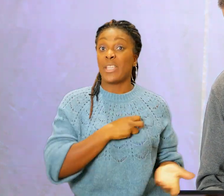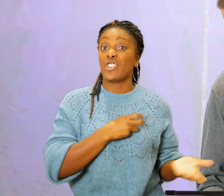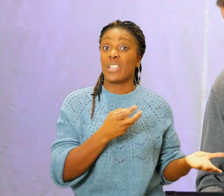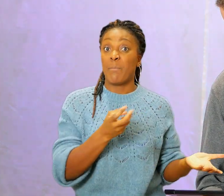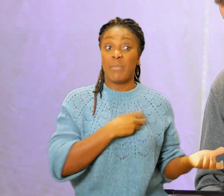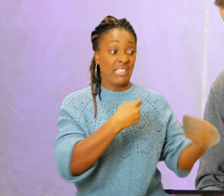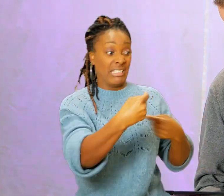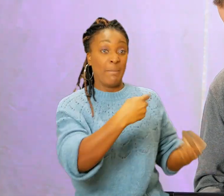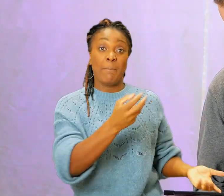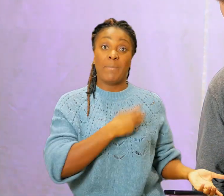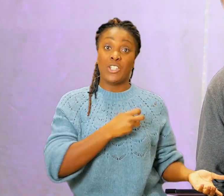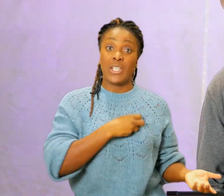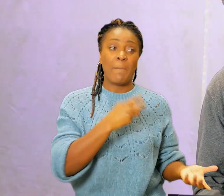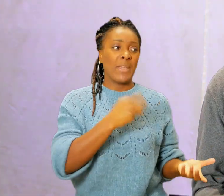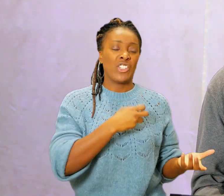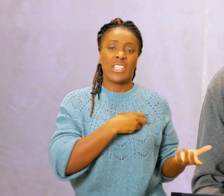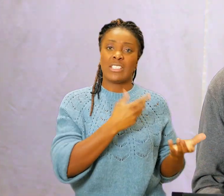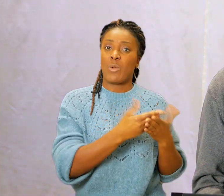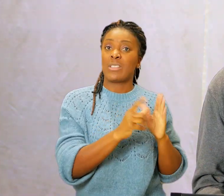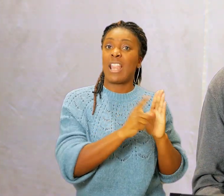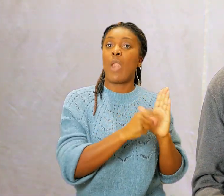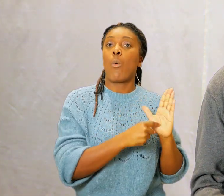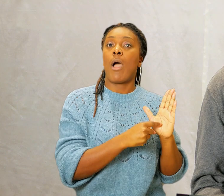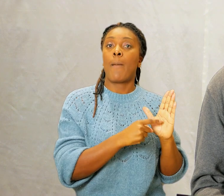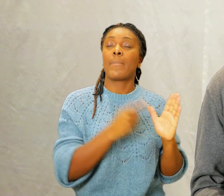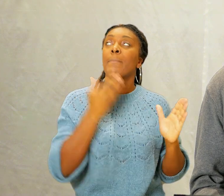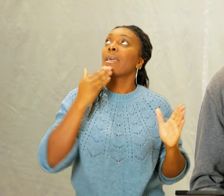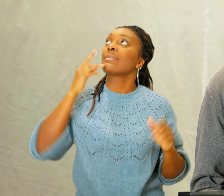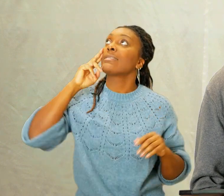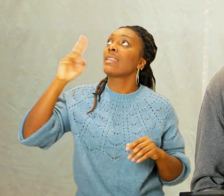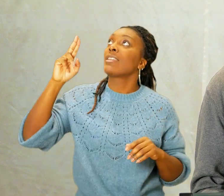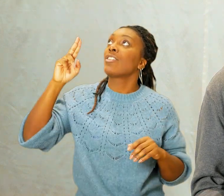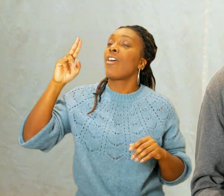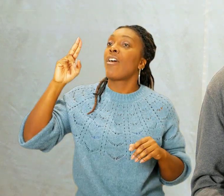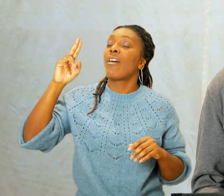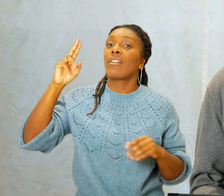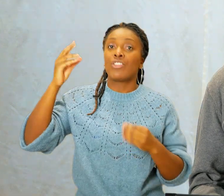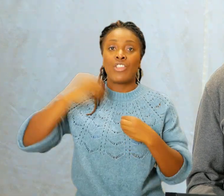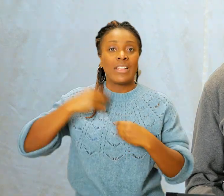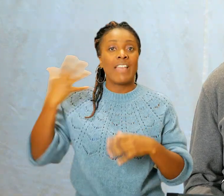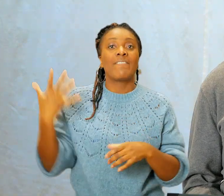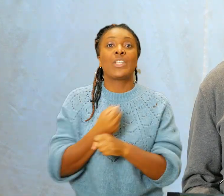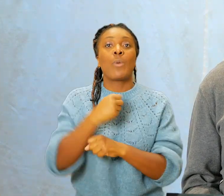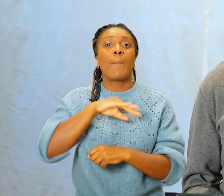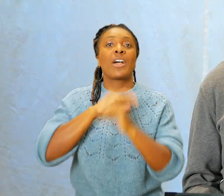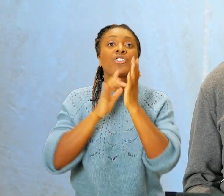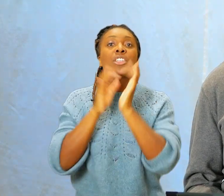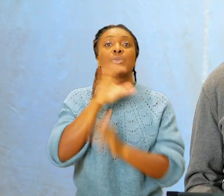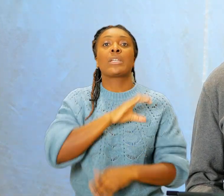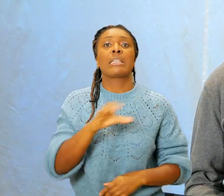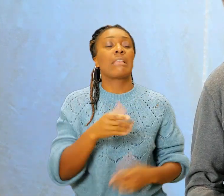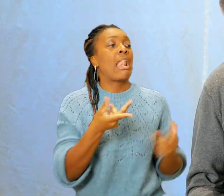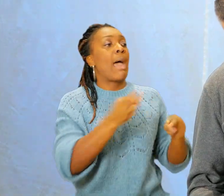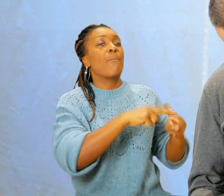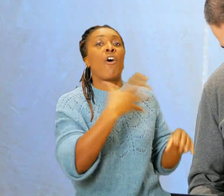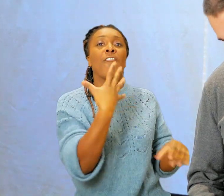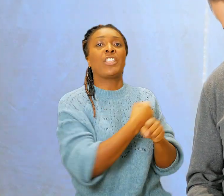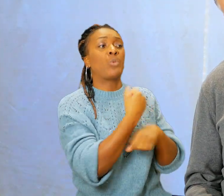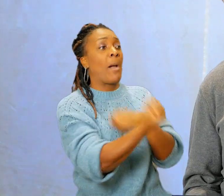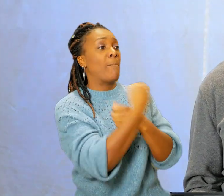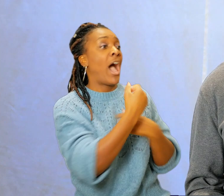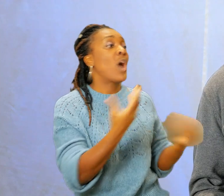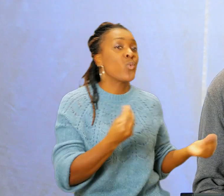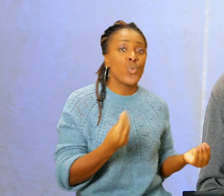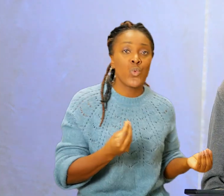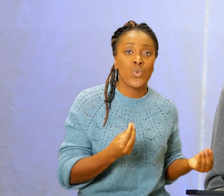Mais grâce soit rendue à Dieu qui nous donne la victoire par notre Seigneur Jésus-Christ. Amen. On voit que c'est une